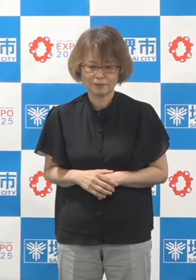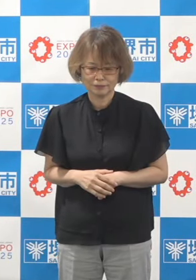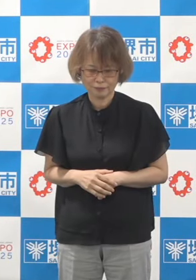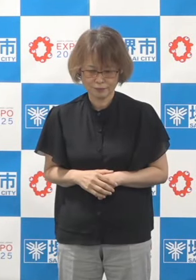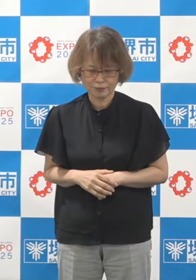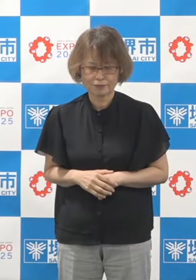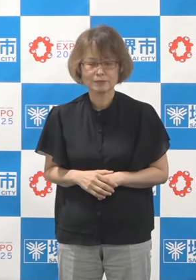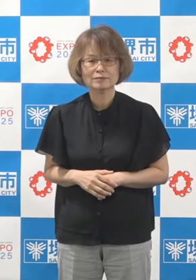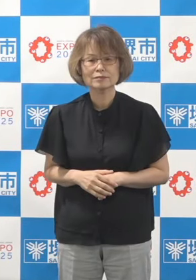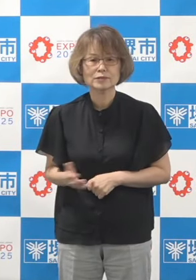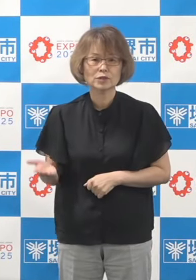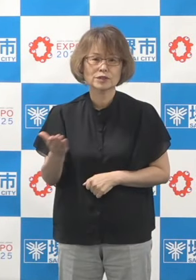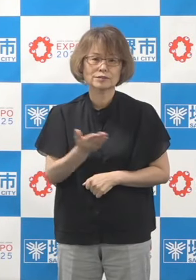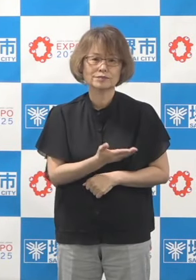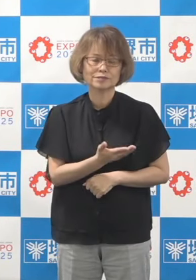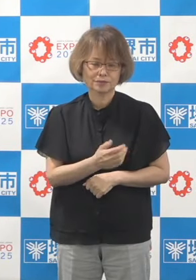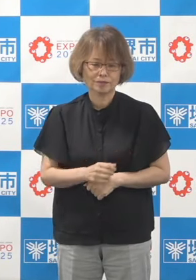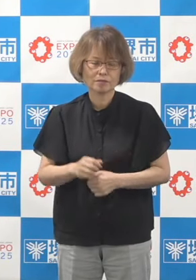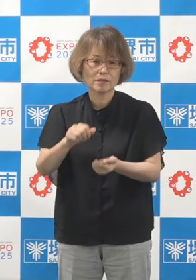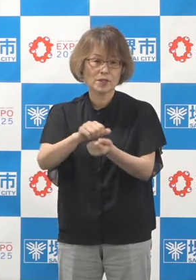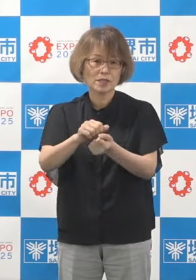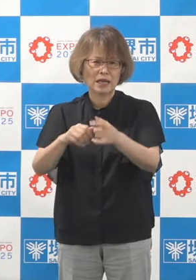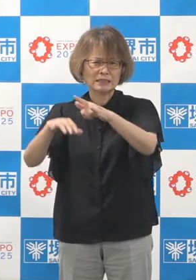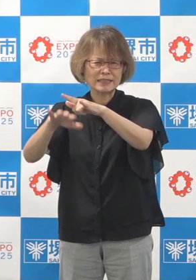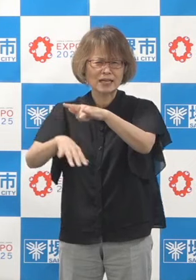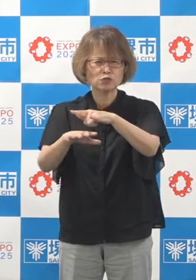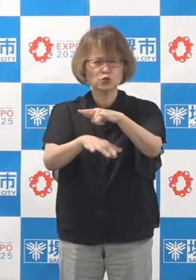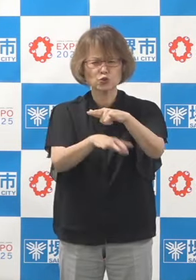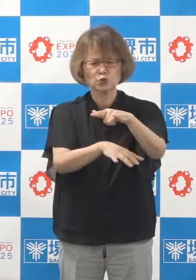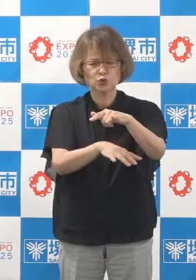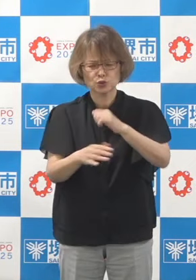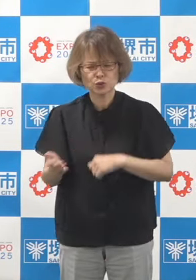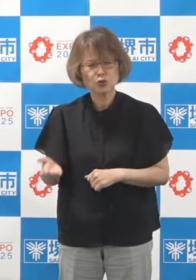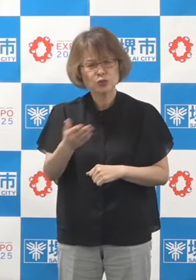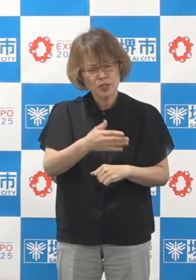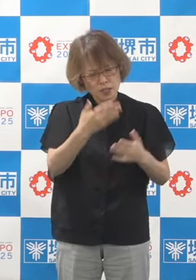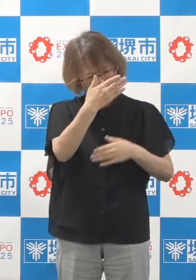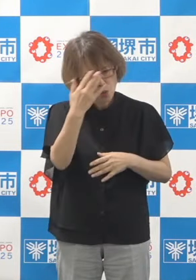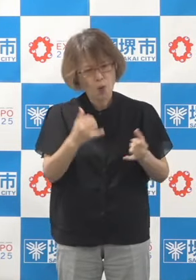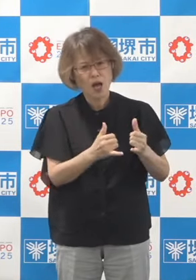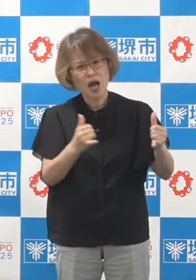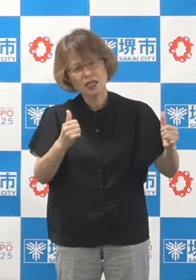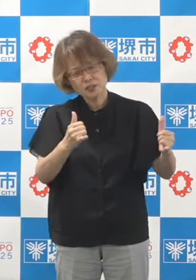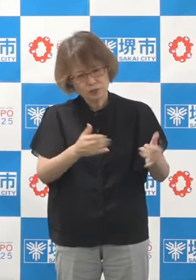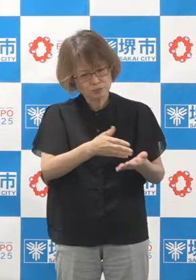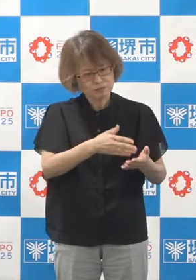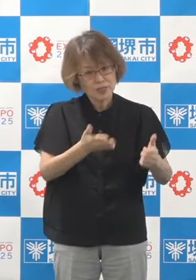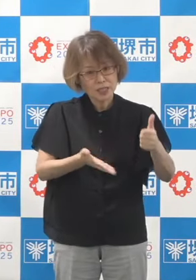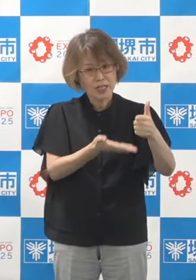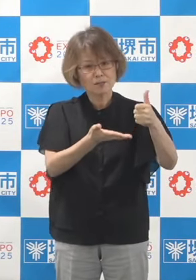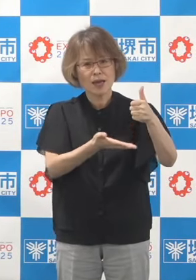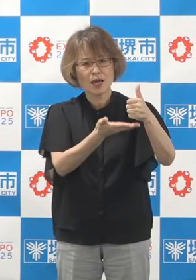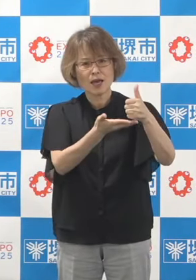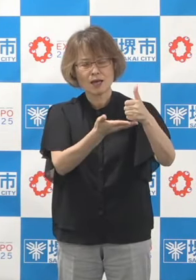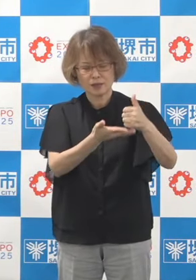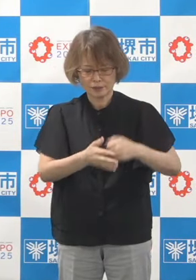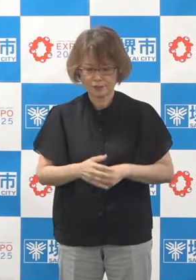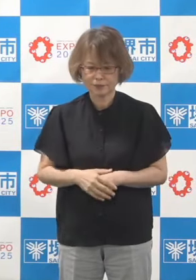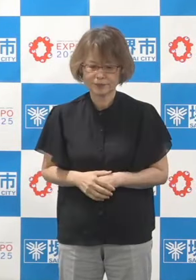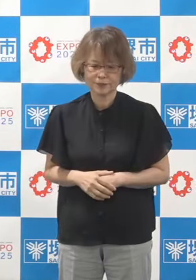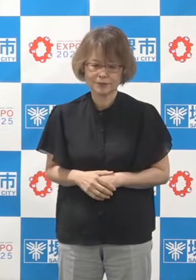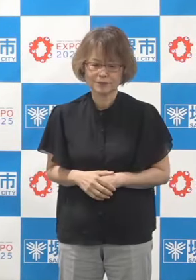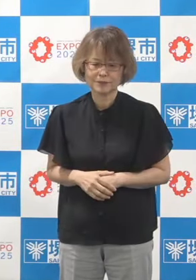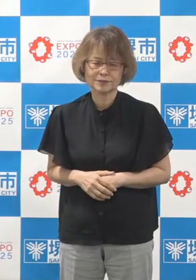はい、続きまして、堺大空襲次世代の語り部育成事業の実施についてです。